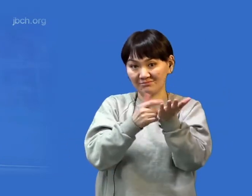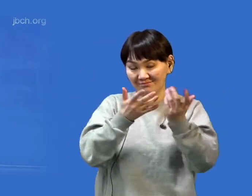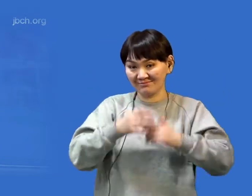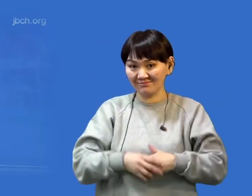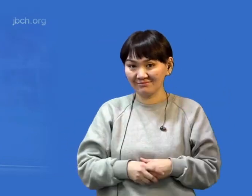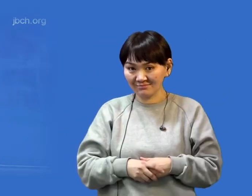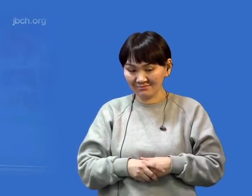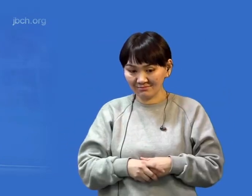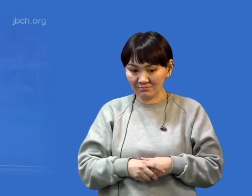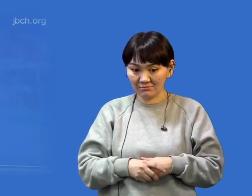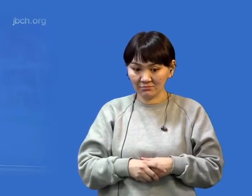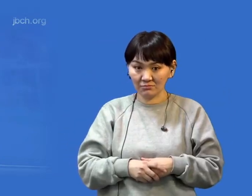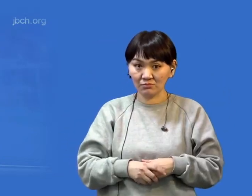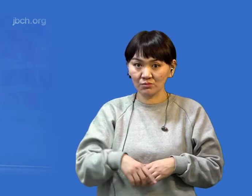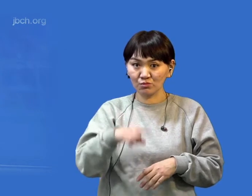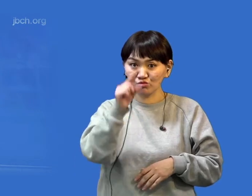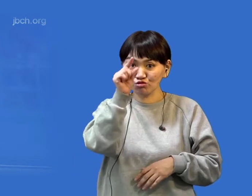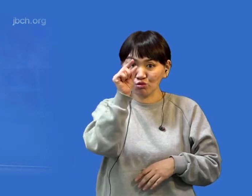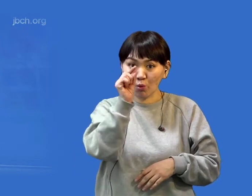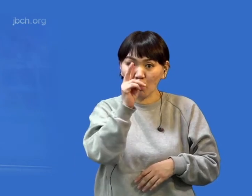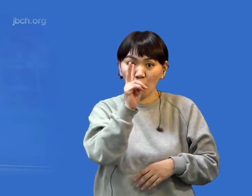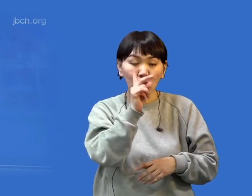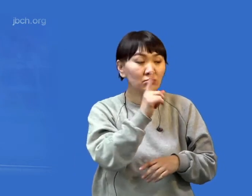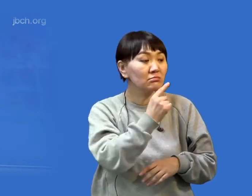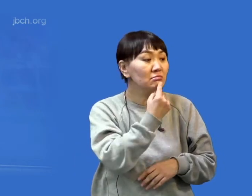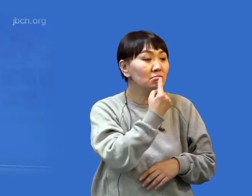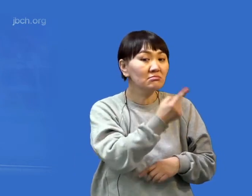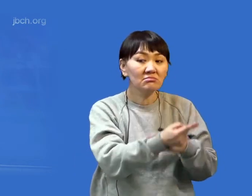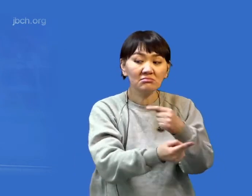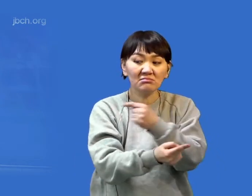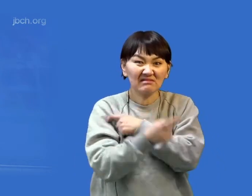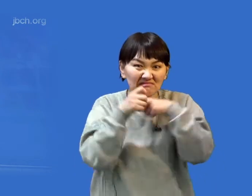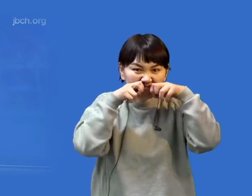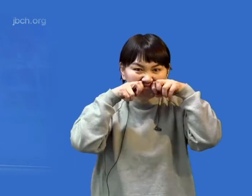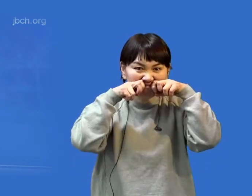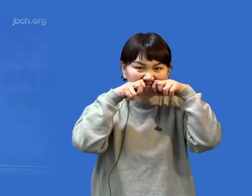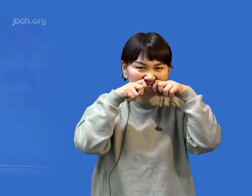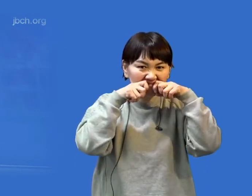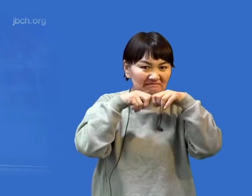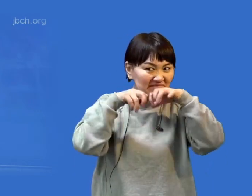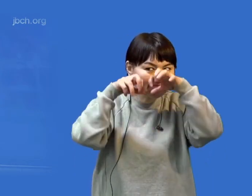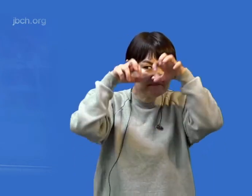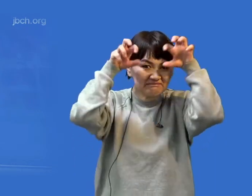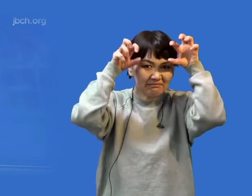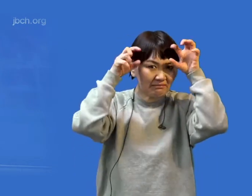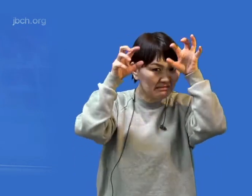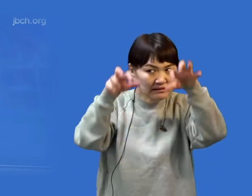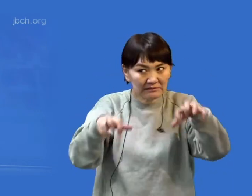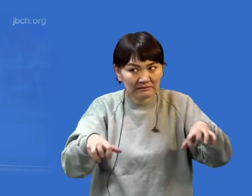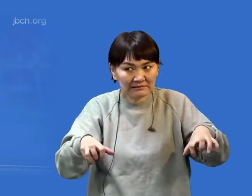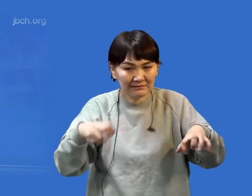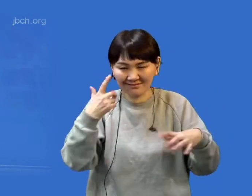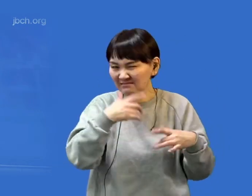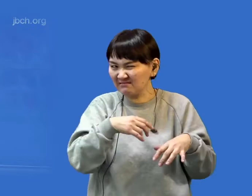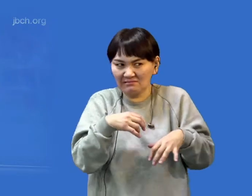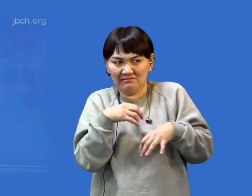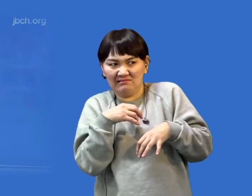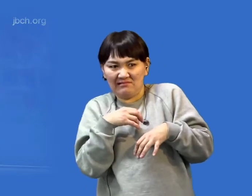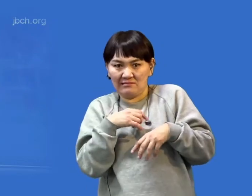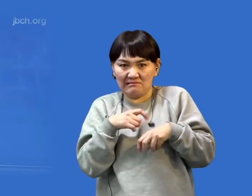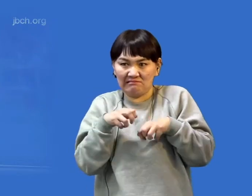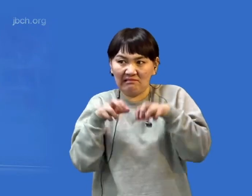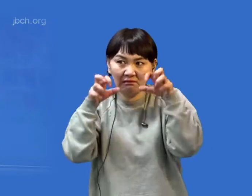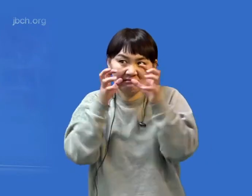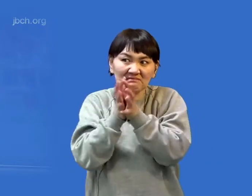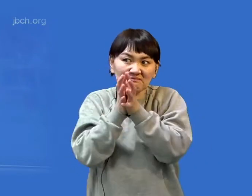Тэгвэл үгээр нэг жоохон хатгацхад л зүгээр хаа гэл. Зүгээр л алах гэж байгаа юм шиг л өөдөсөрч байгаа. Гэхдээ